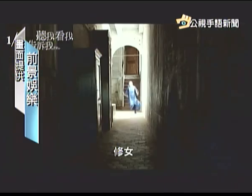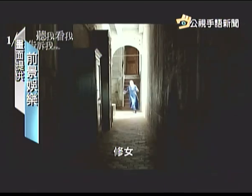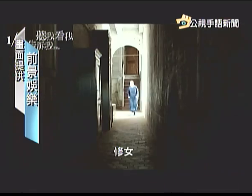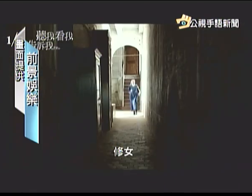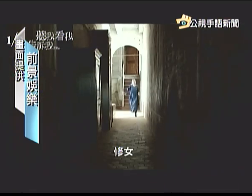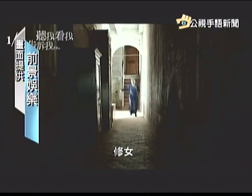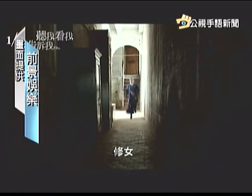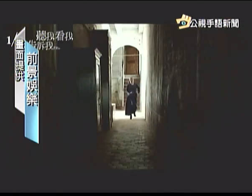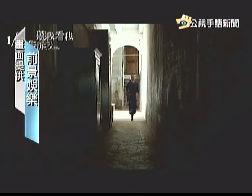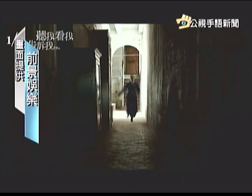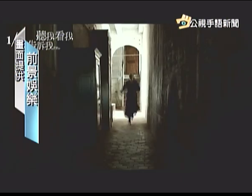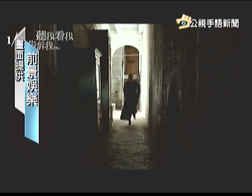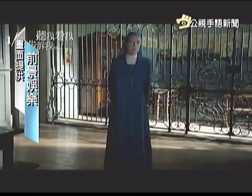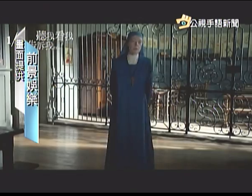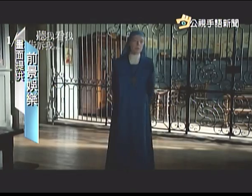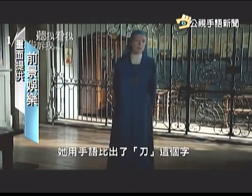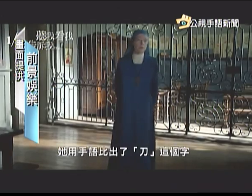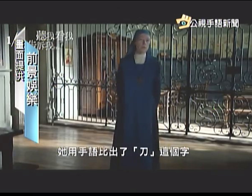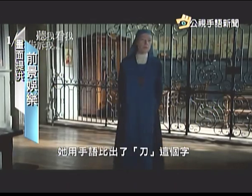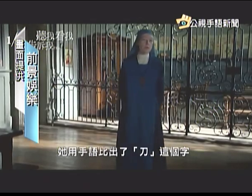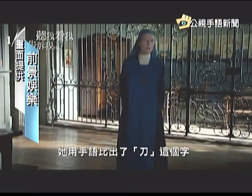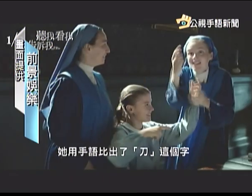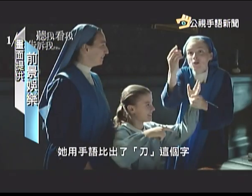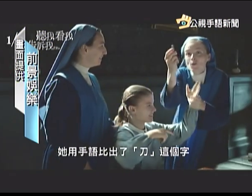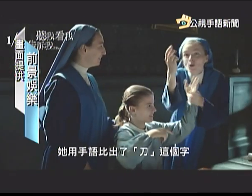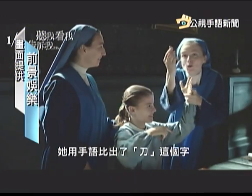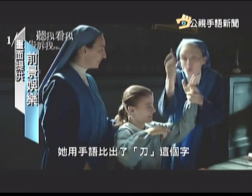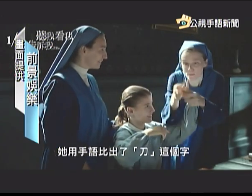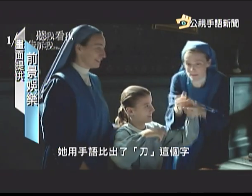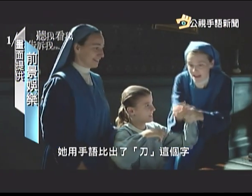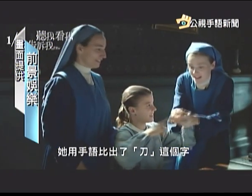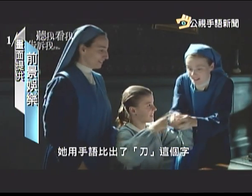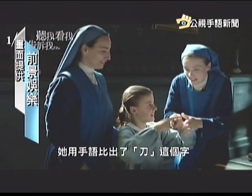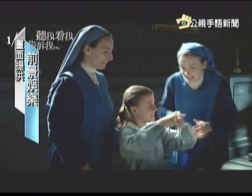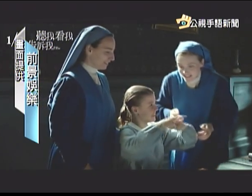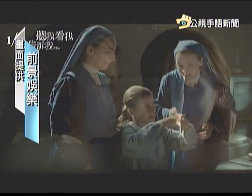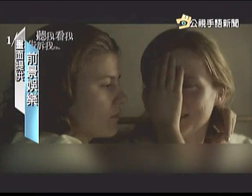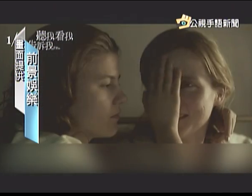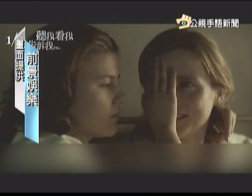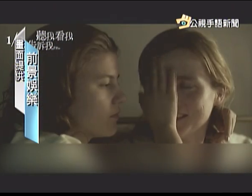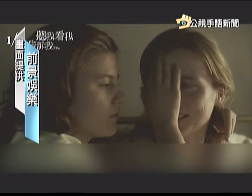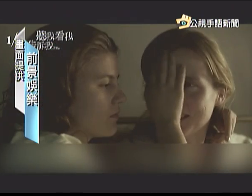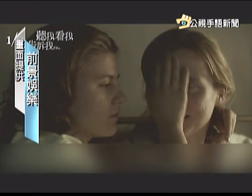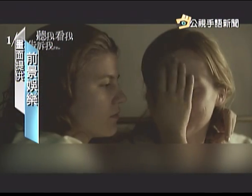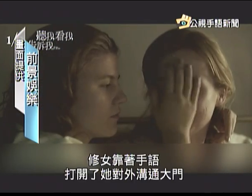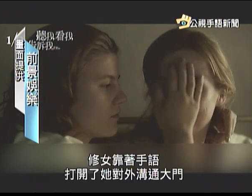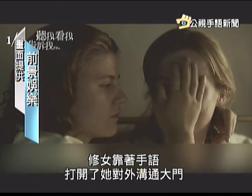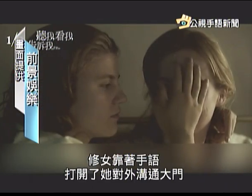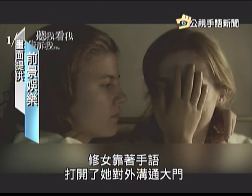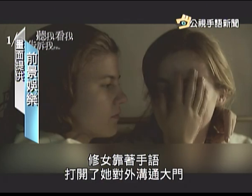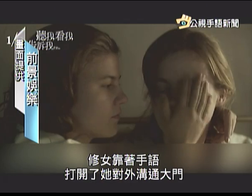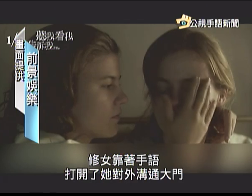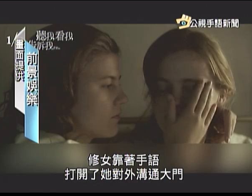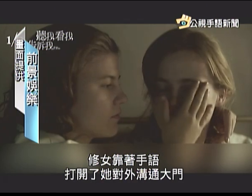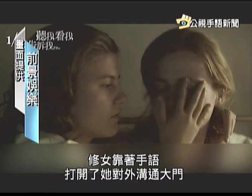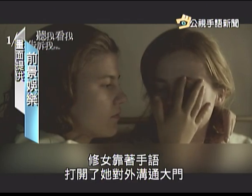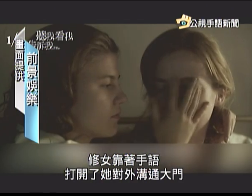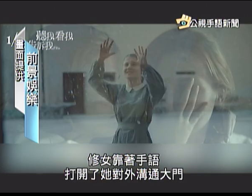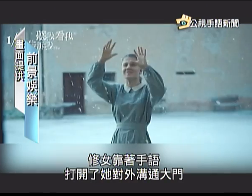妈 ，Mais là, elle signe le mot couteau, ma mère。 修女靠着手语打开了她对外沟通大门，